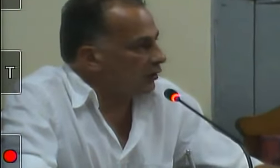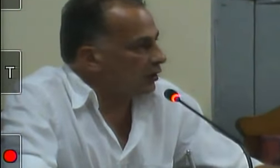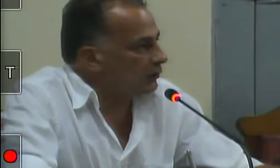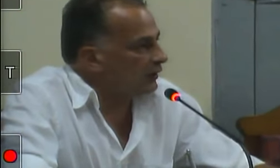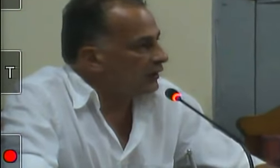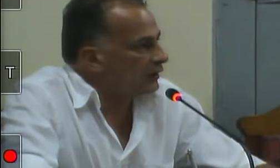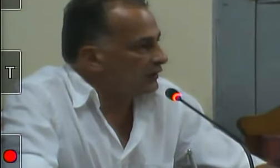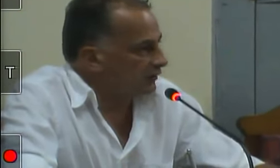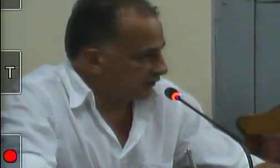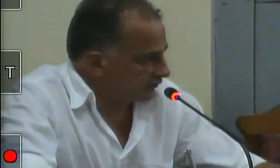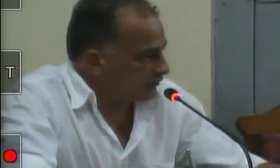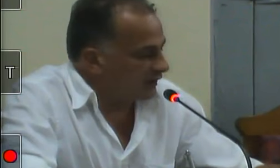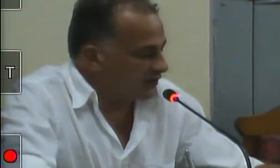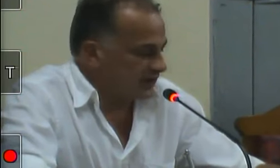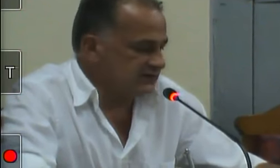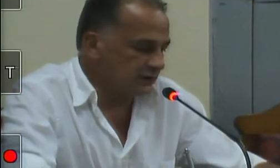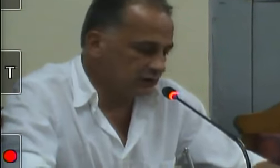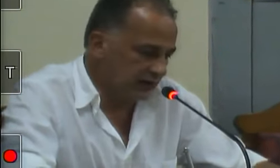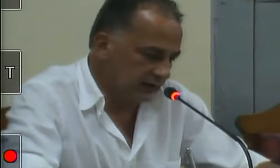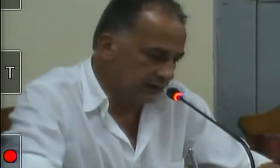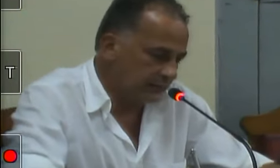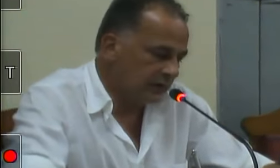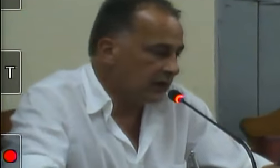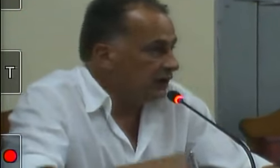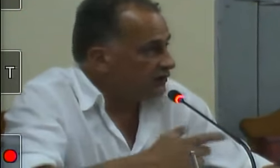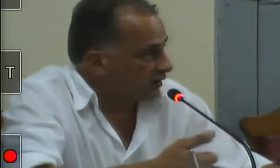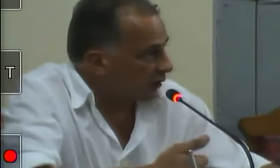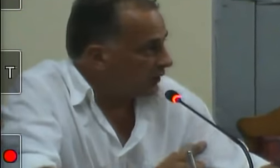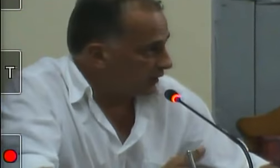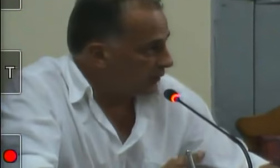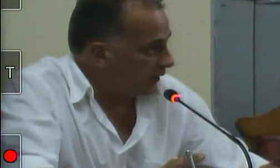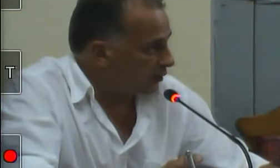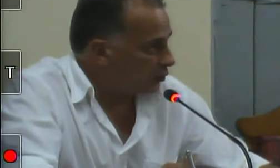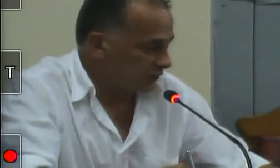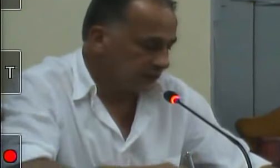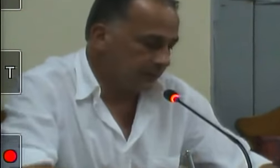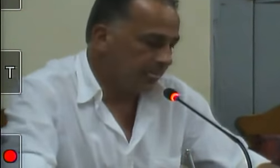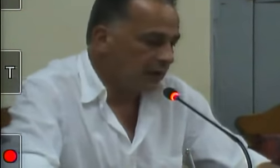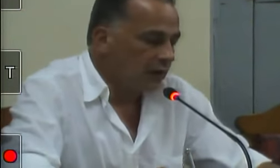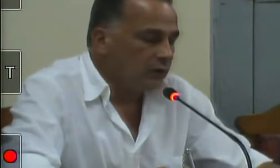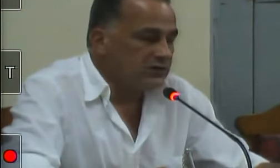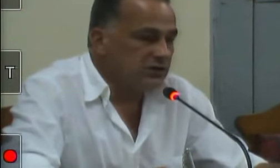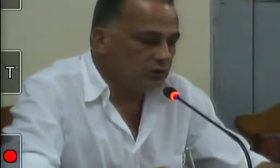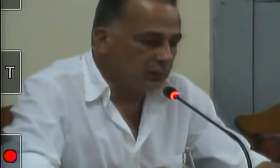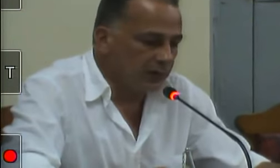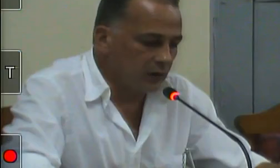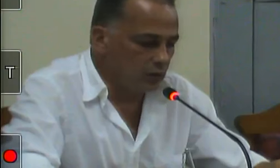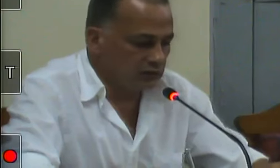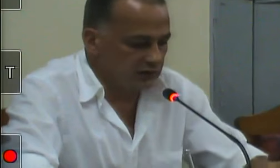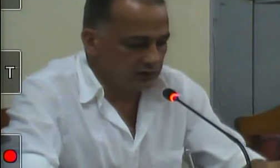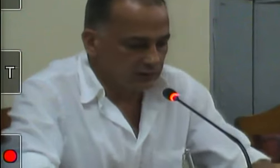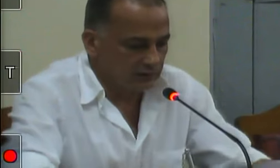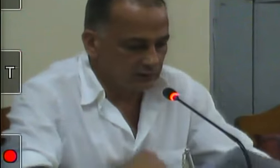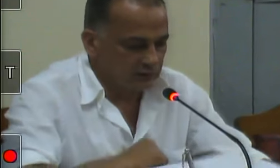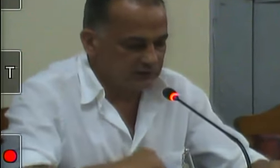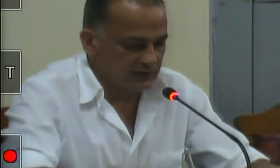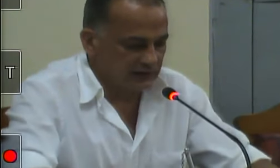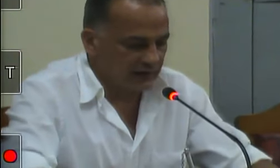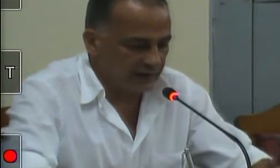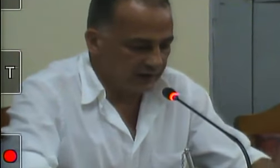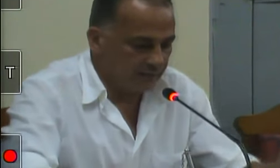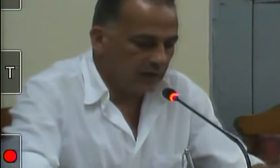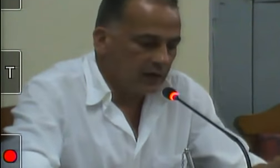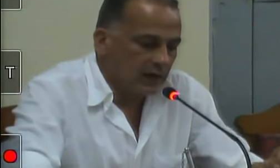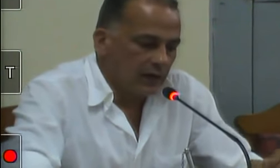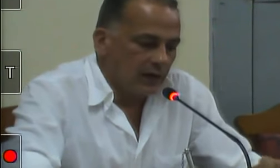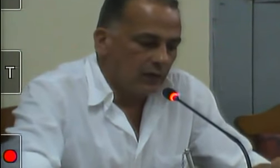dessa obra e da finalização dela. Isso é uma primeira pergunta. Uma segunda pergunta,